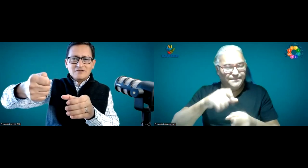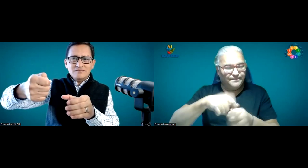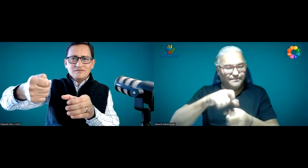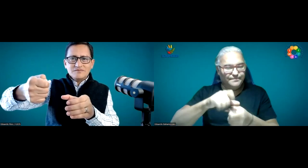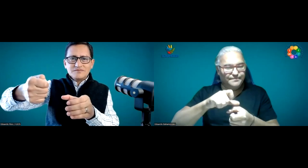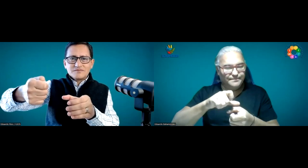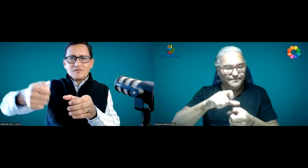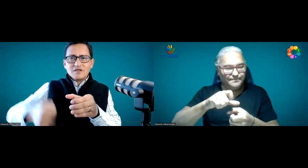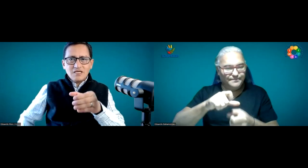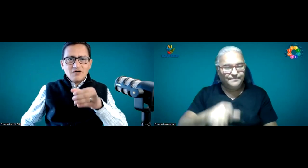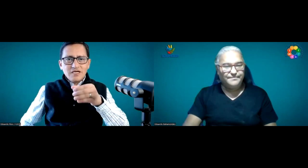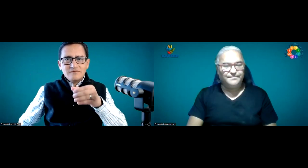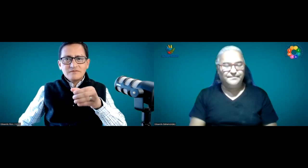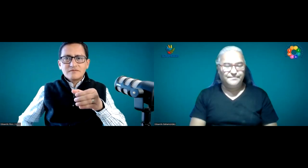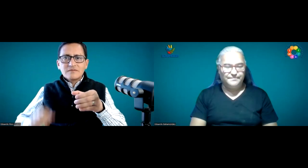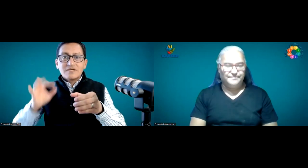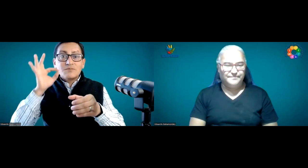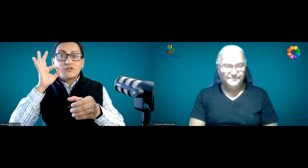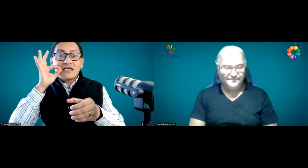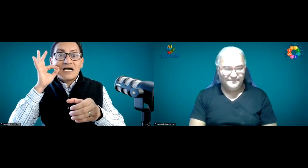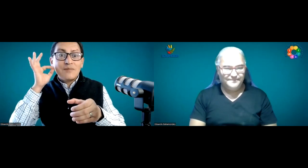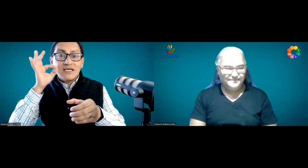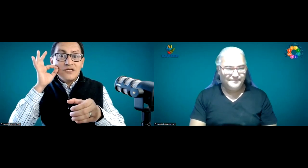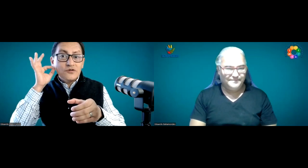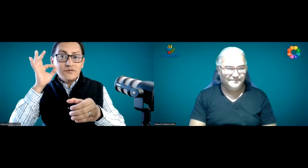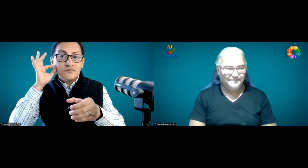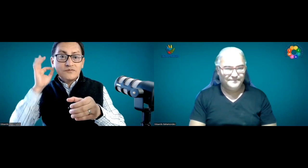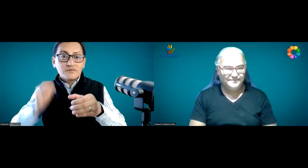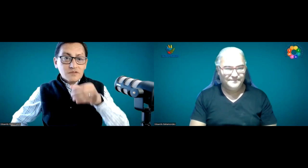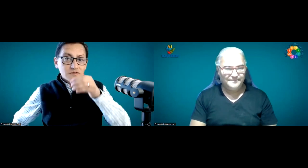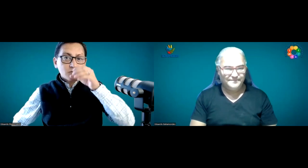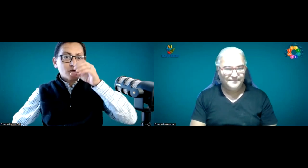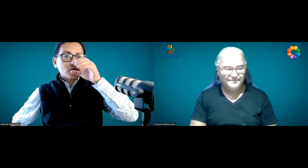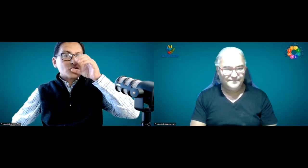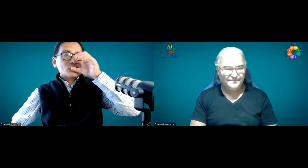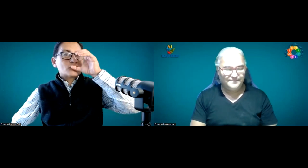latita, ¿cierto? Y ahora decimos amarillo